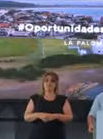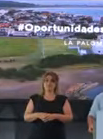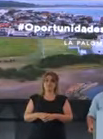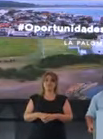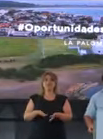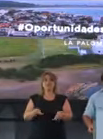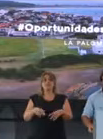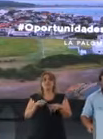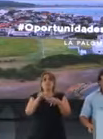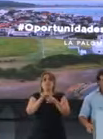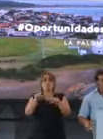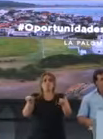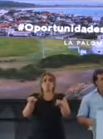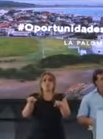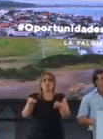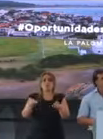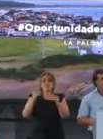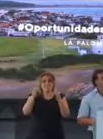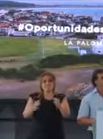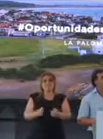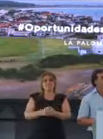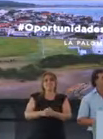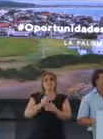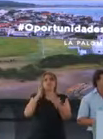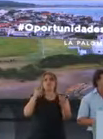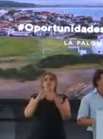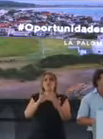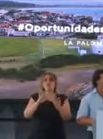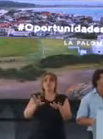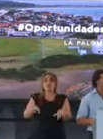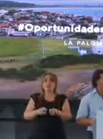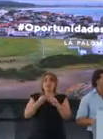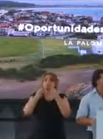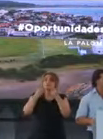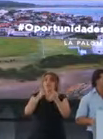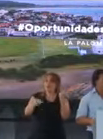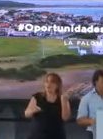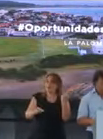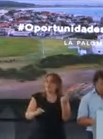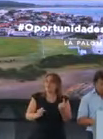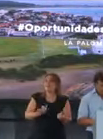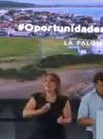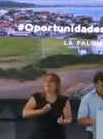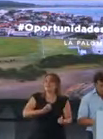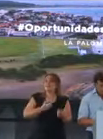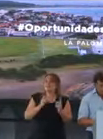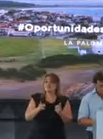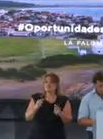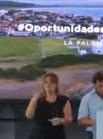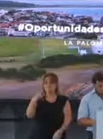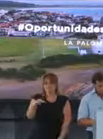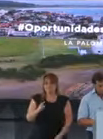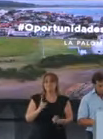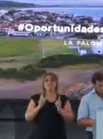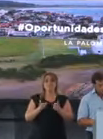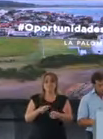Y que estén en contacto para lo bueno que van a escuchar y también para lo otro.